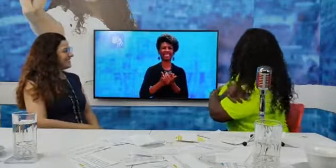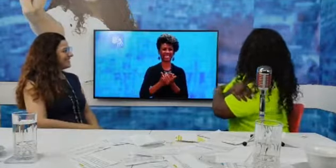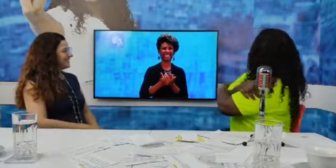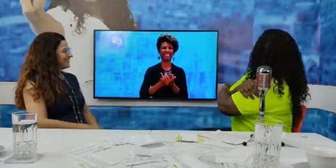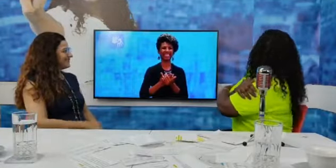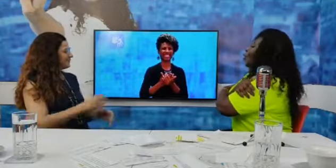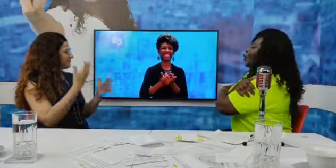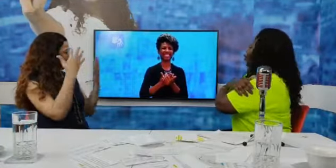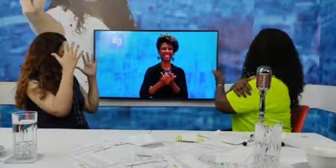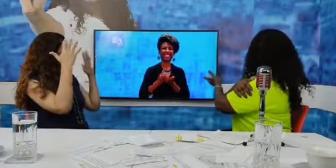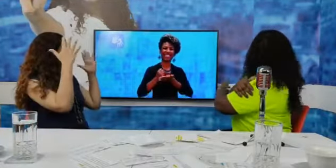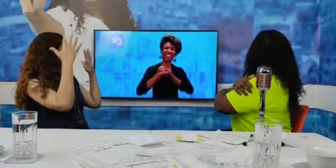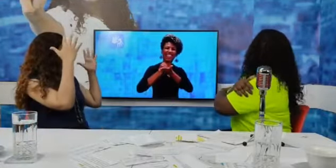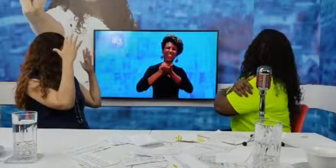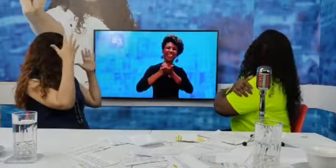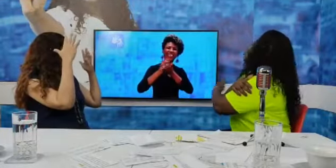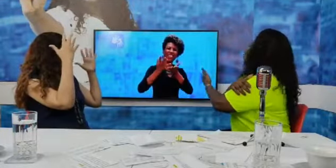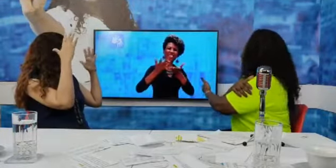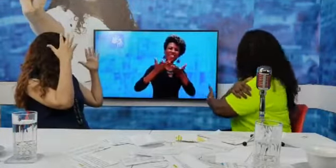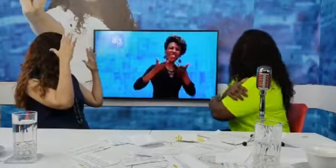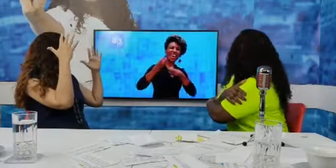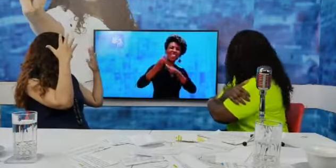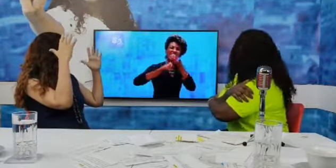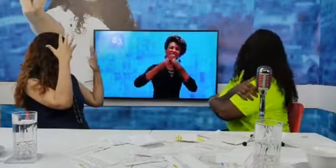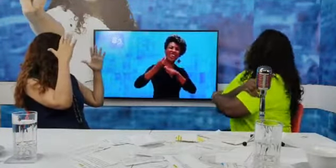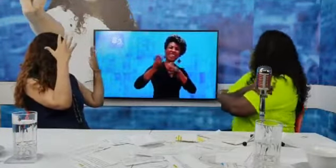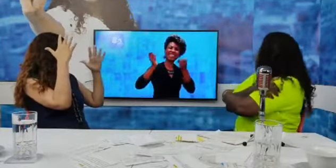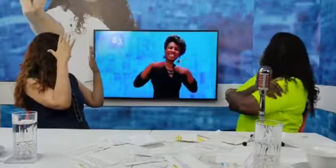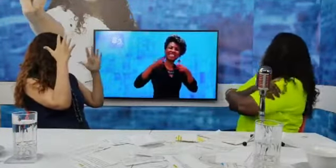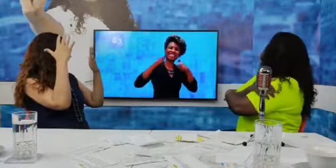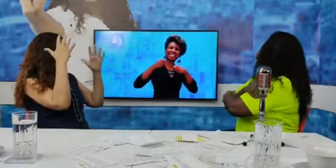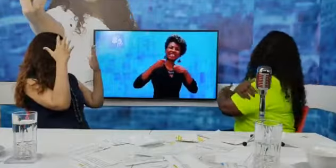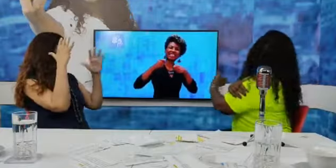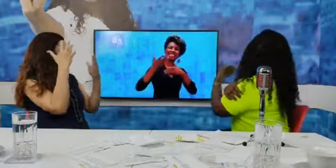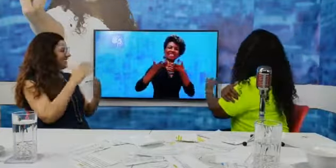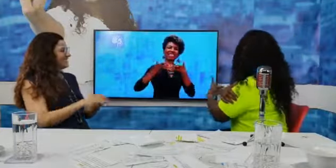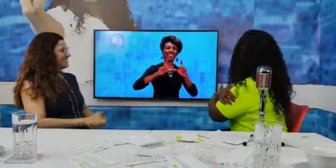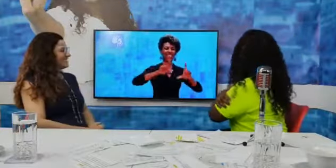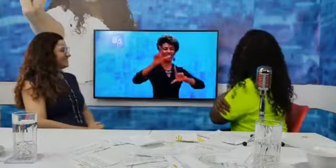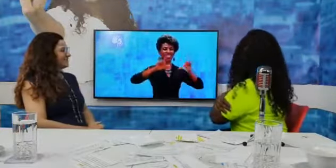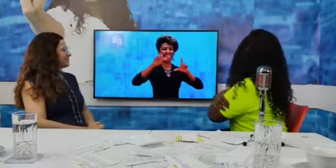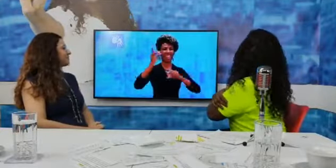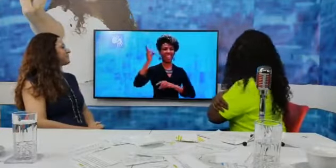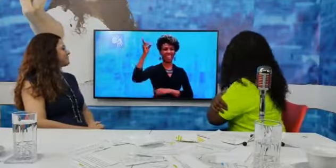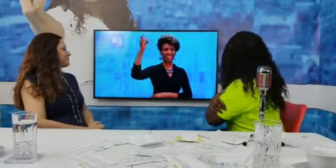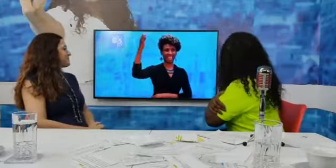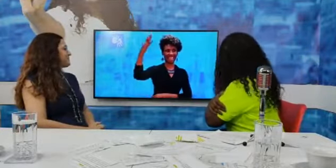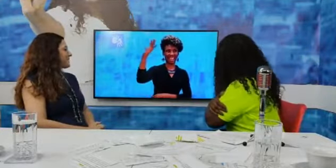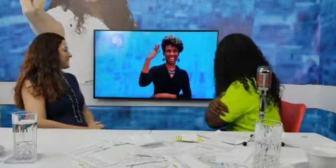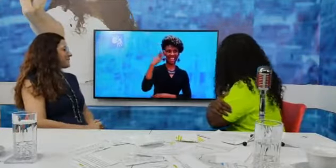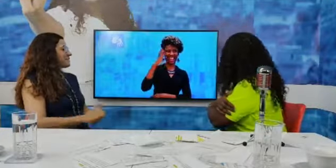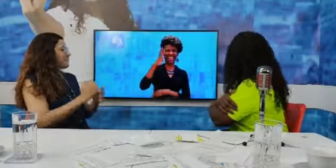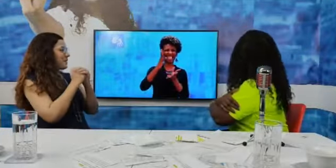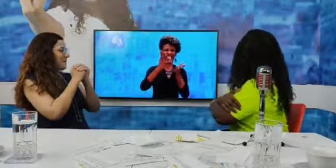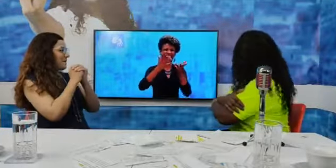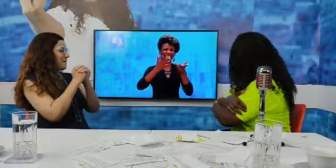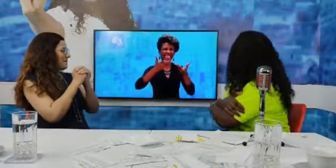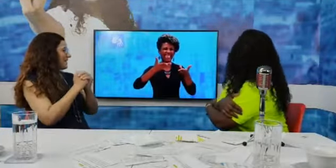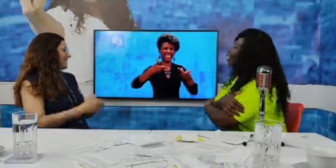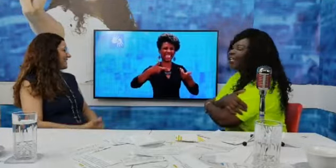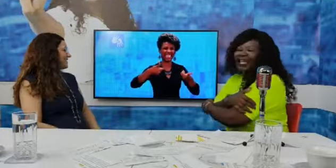grandiosa contribuição. Porque se não fosse você, eu não teria como fazer o programa. Deus te abençoe. Você é maravilhosa,